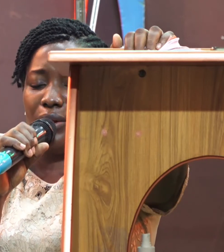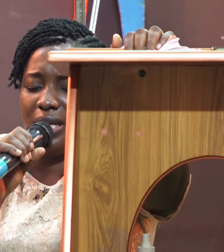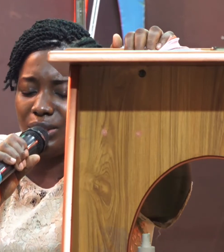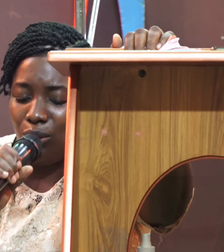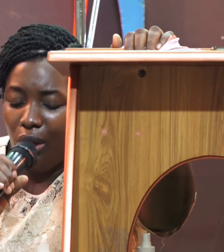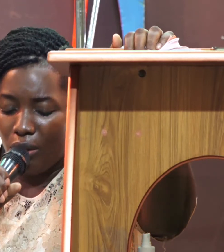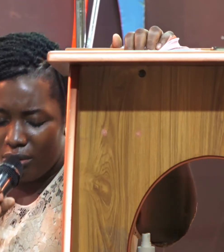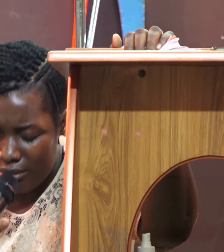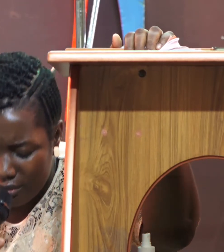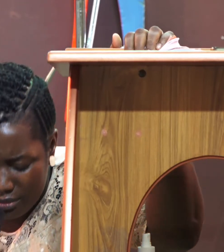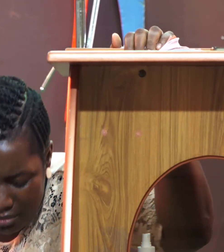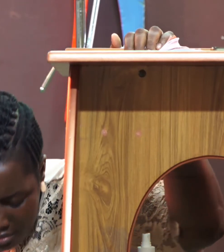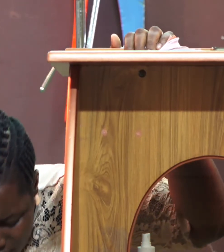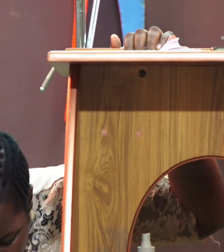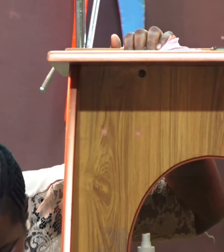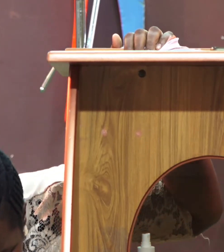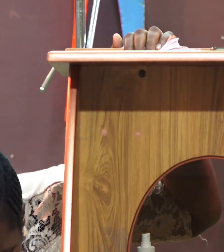gairide lero Yesu.